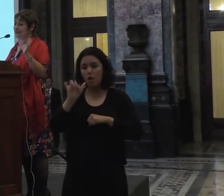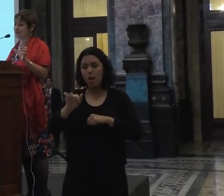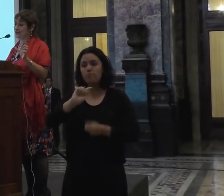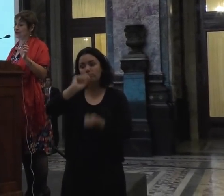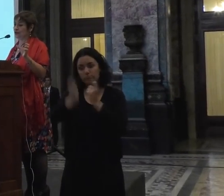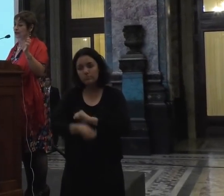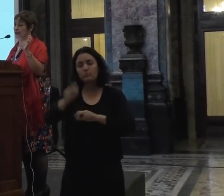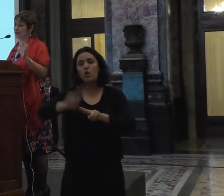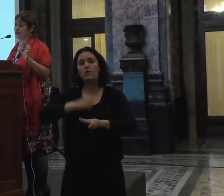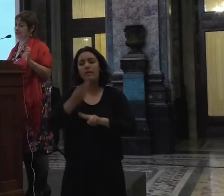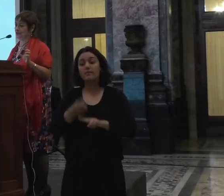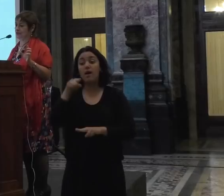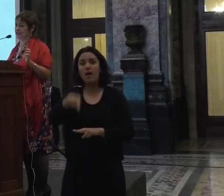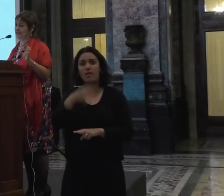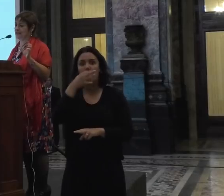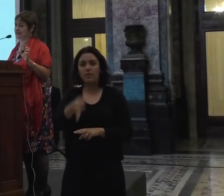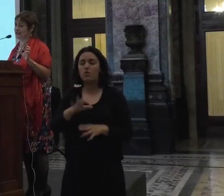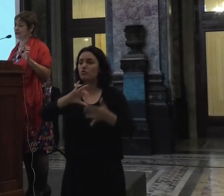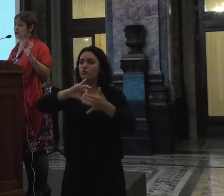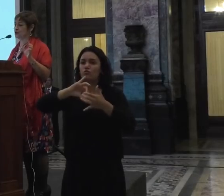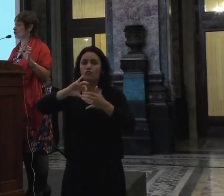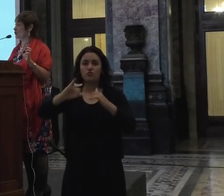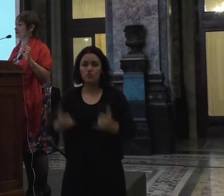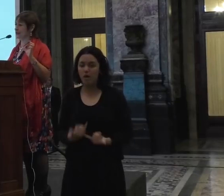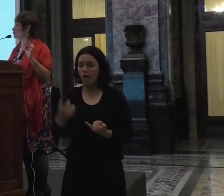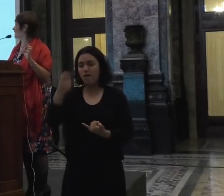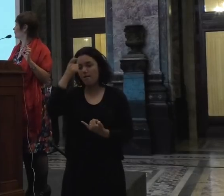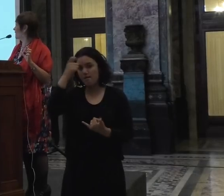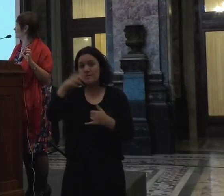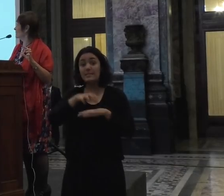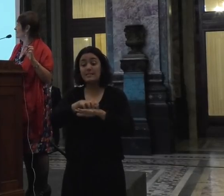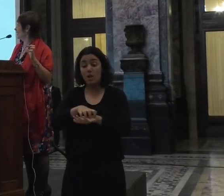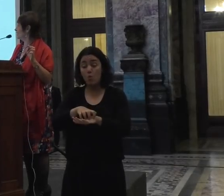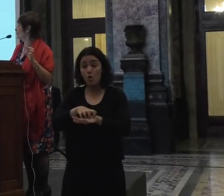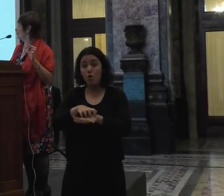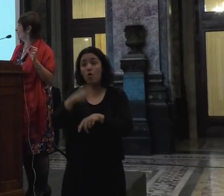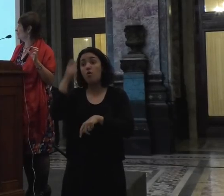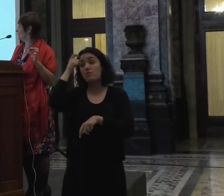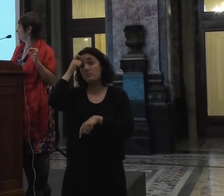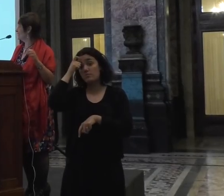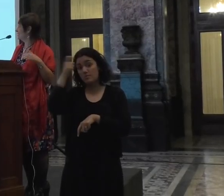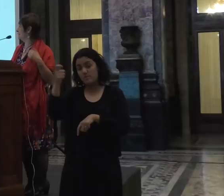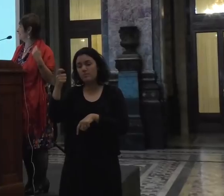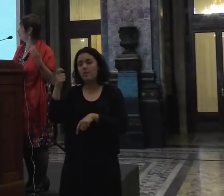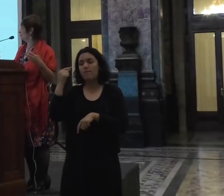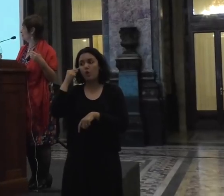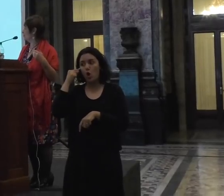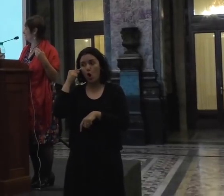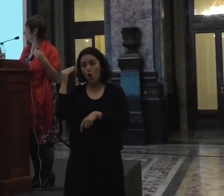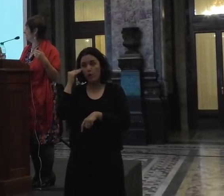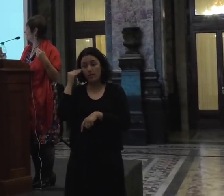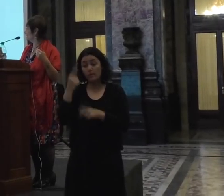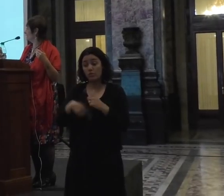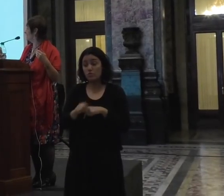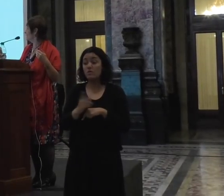donde se definió la neurociencia cognitiva, es decir, no solo tenemos que tomar de la psicología cognitiva, de la computación